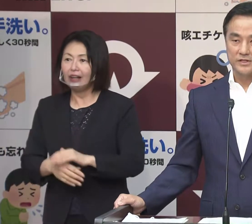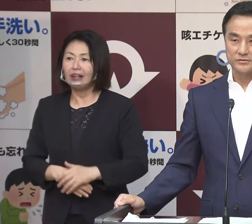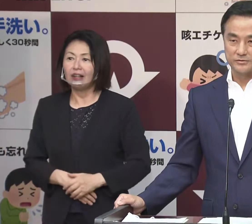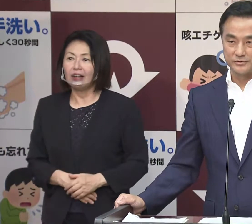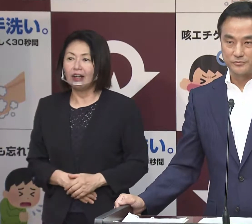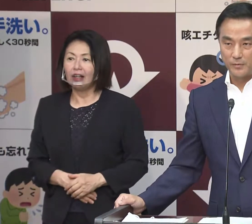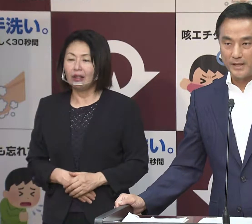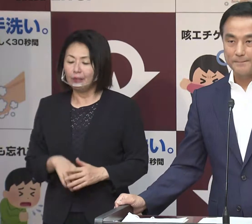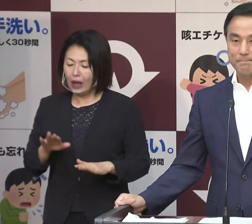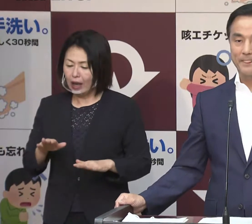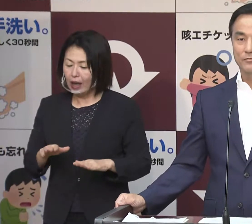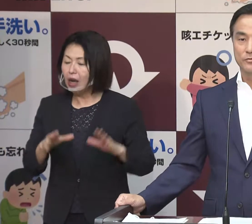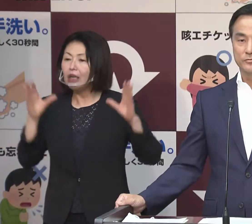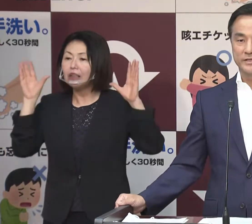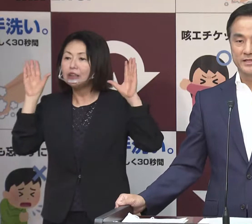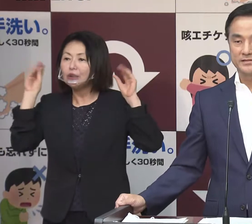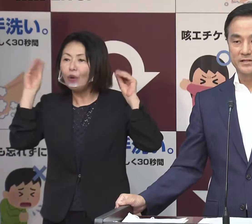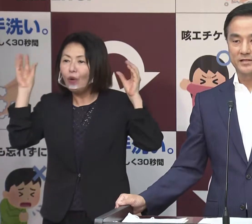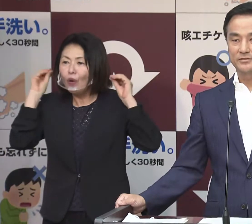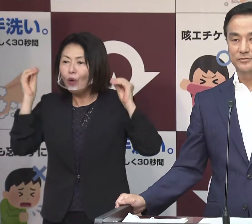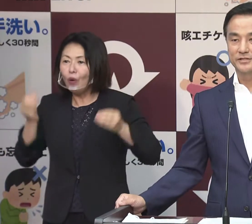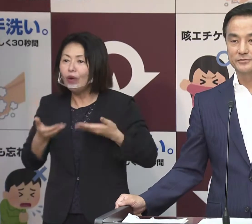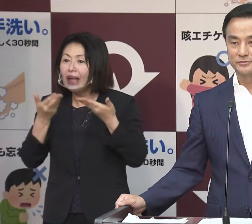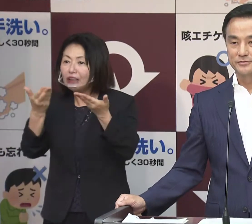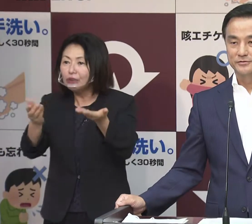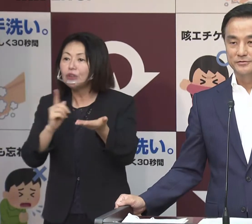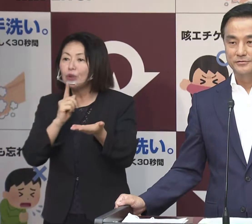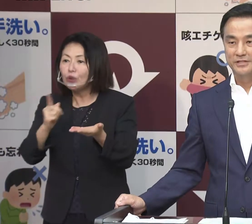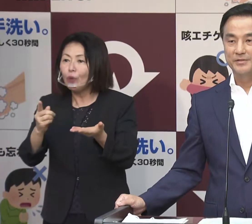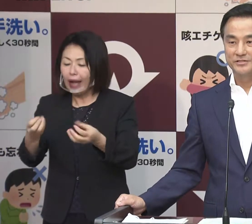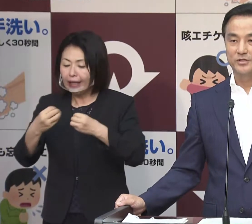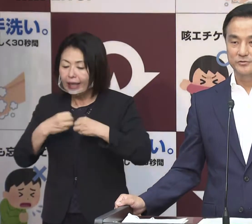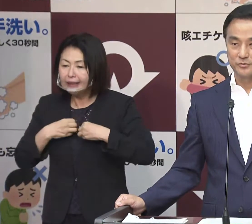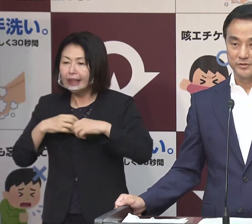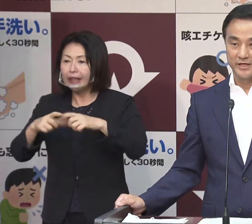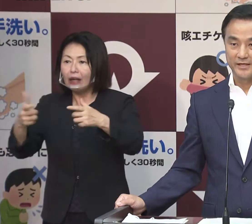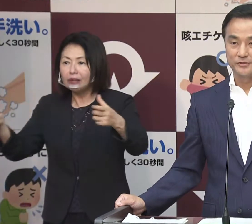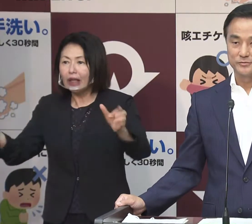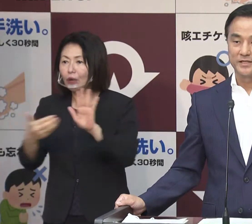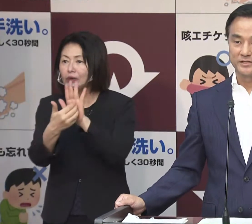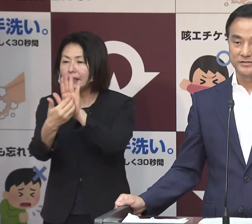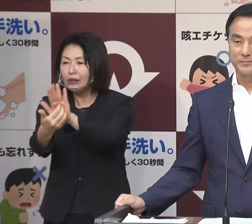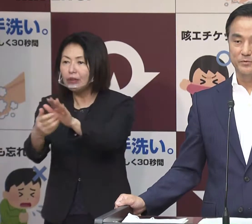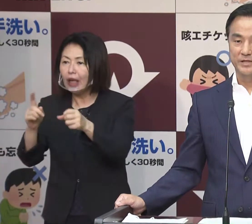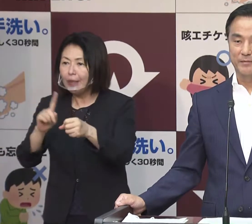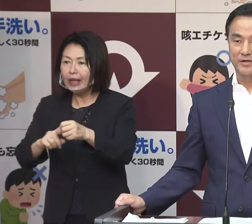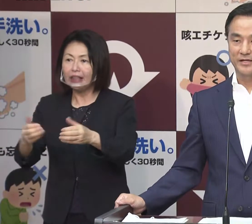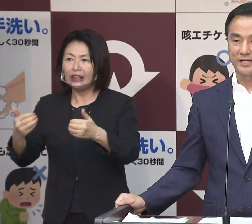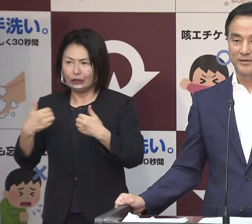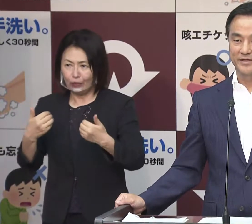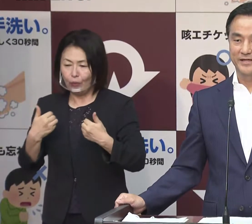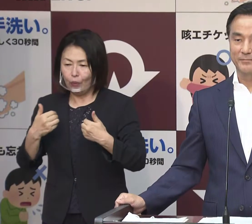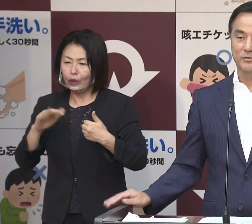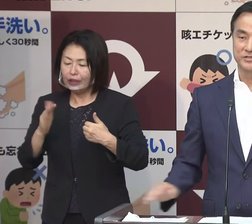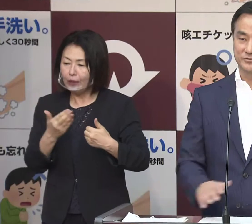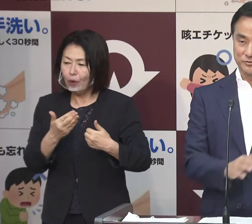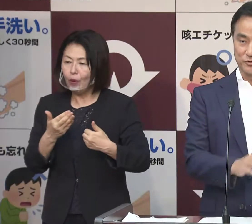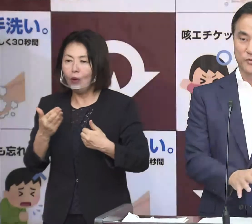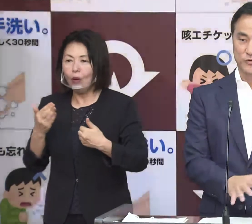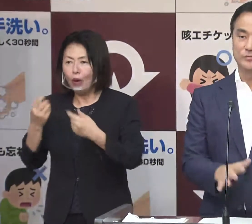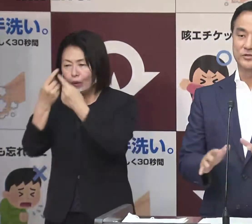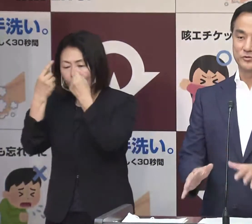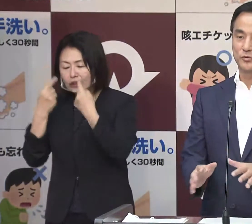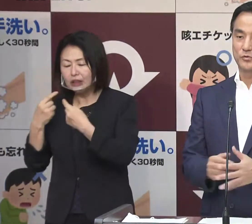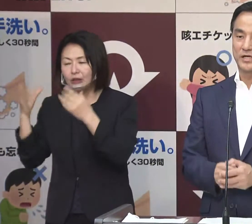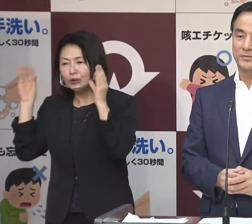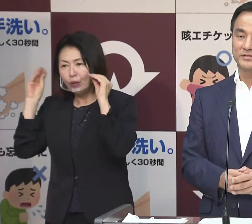情報を出すというのは当然感染拡大を防ぐために必要だということでやるわけですね。一方で守らなければいけない、個人の情報